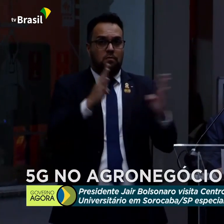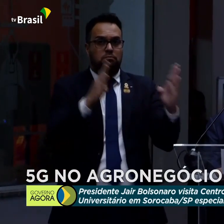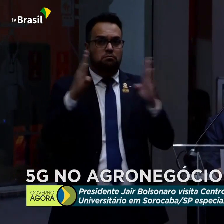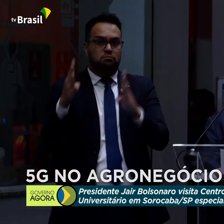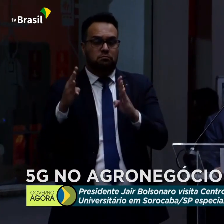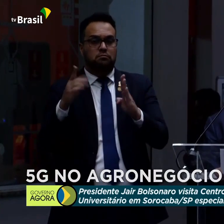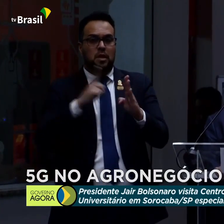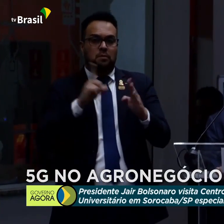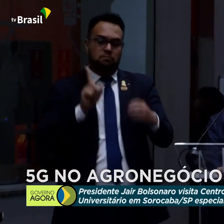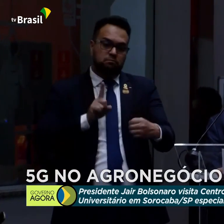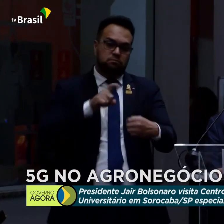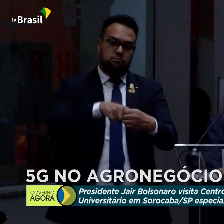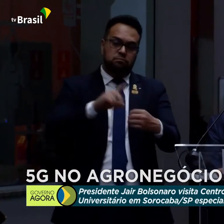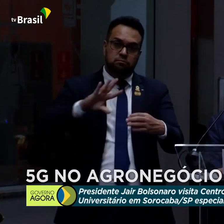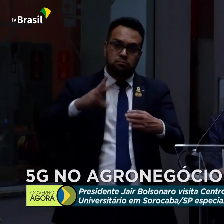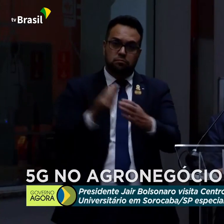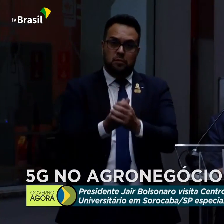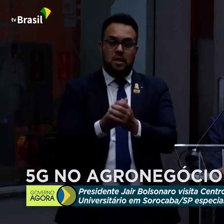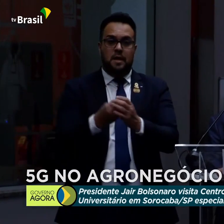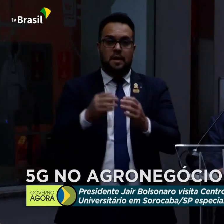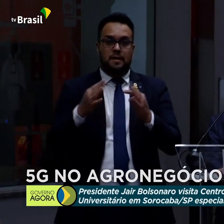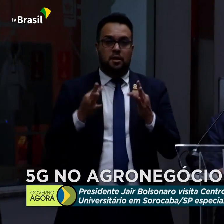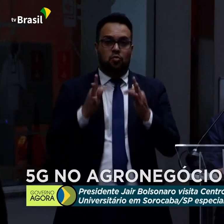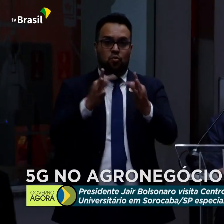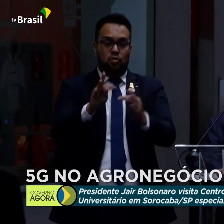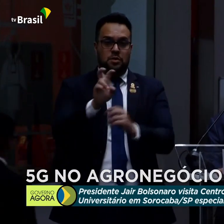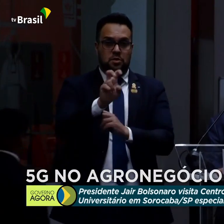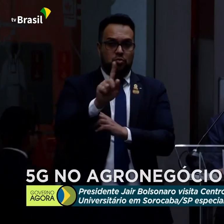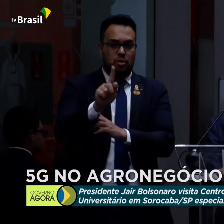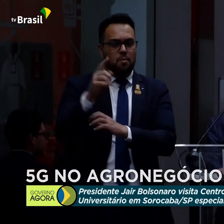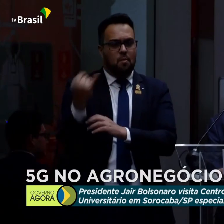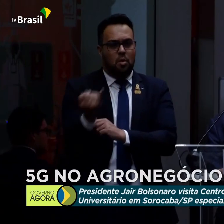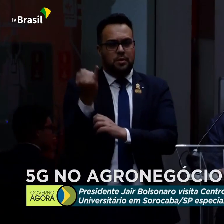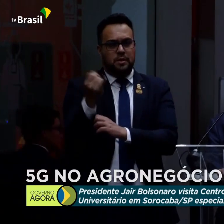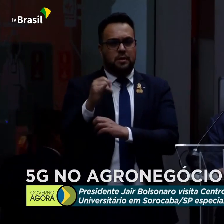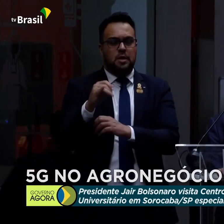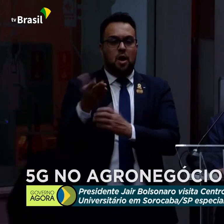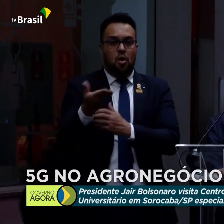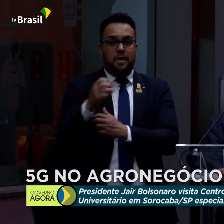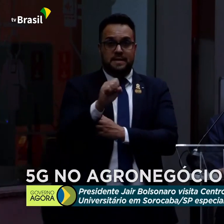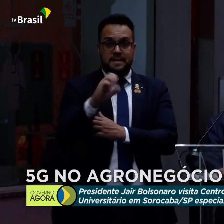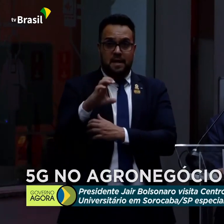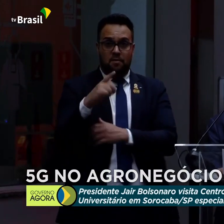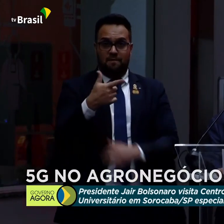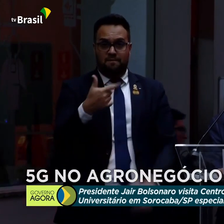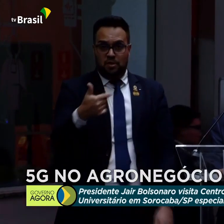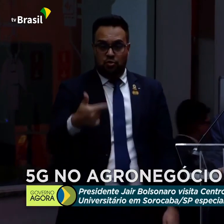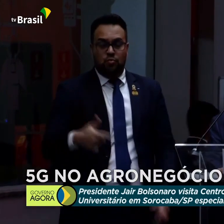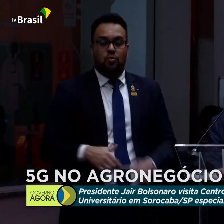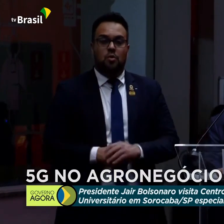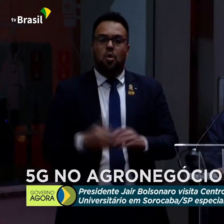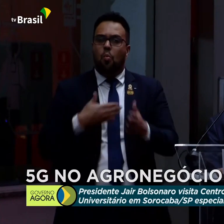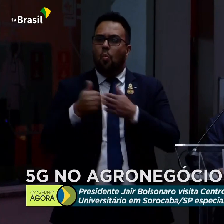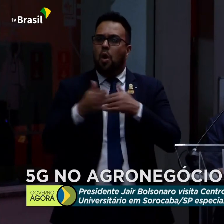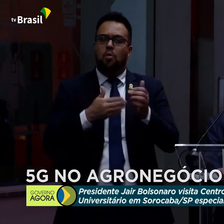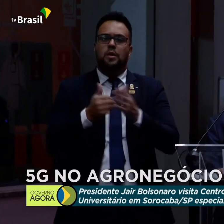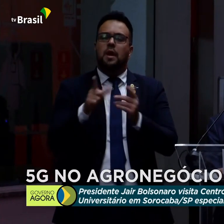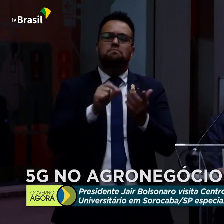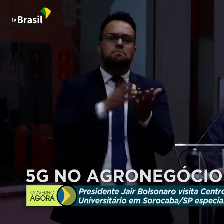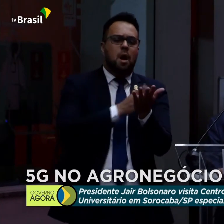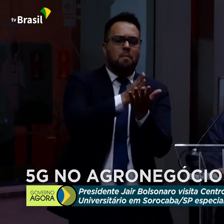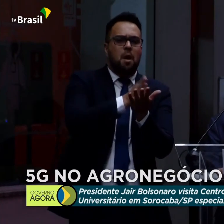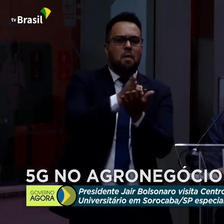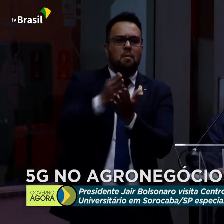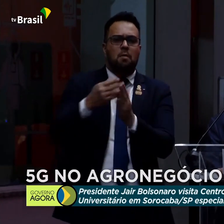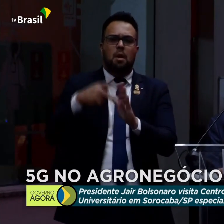que incorpora a tecnologia 5G, fundamental para soluções do século XXI, seja em qualquer uma das verticais previstas no